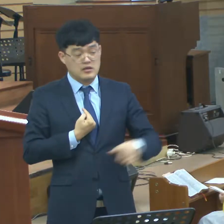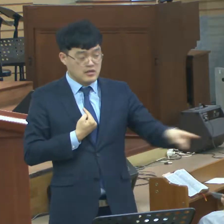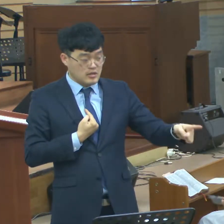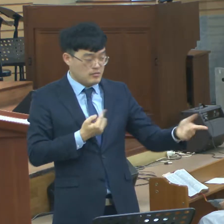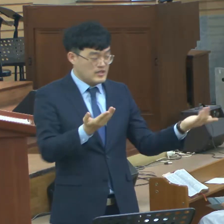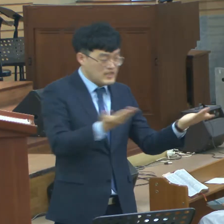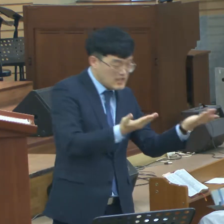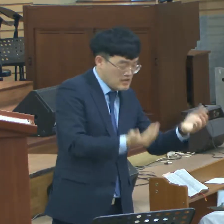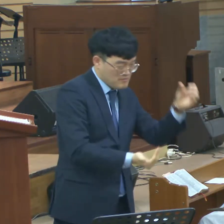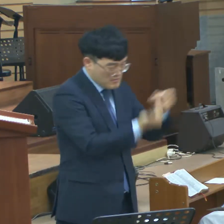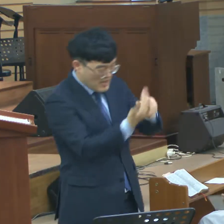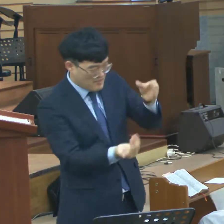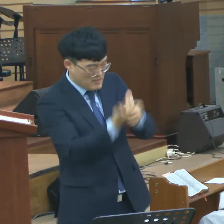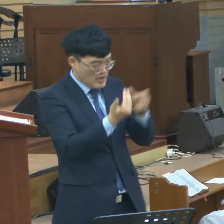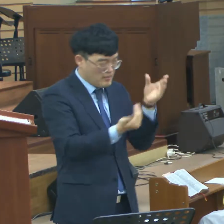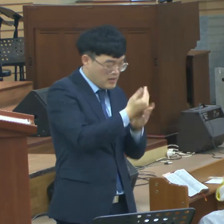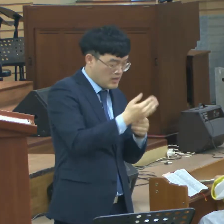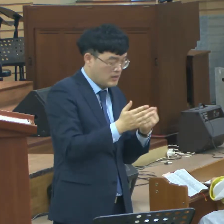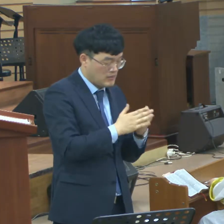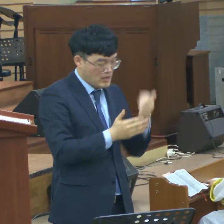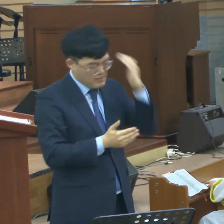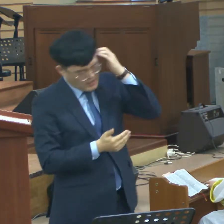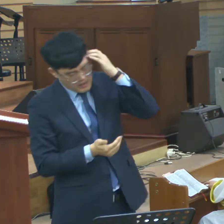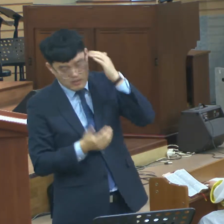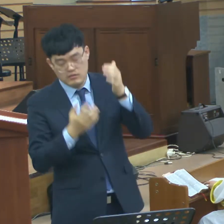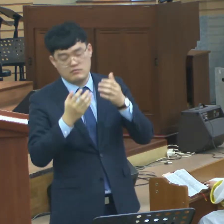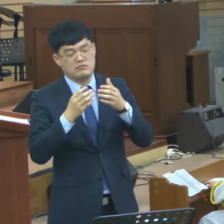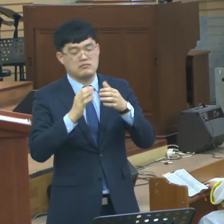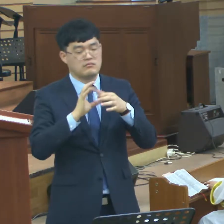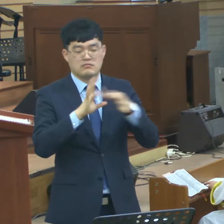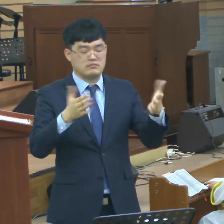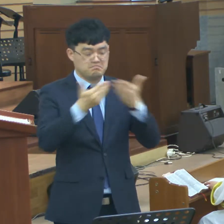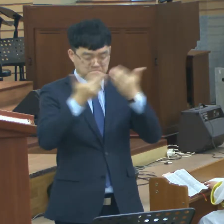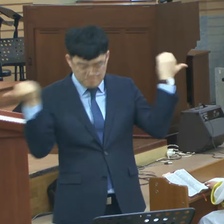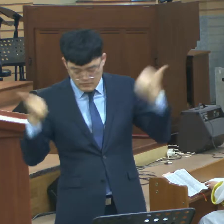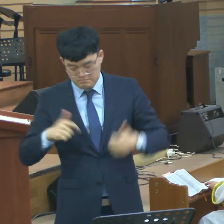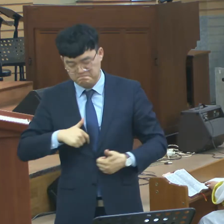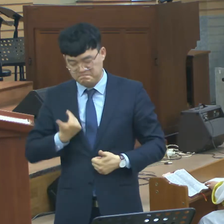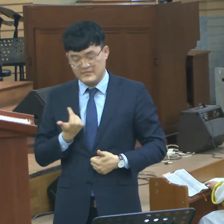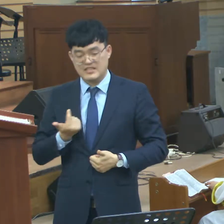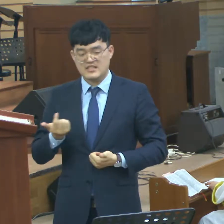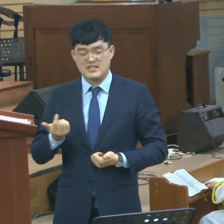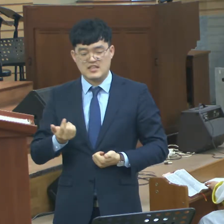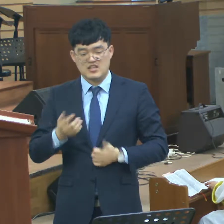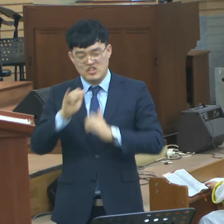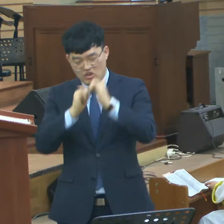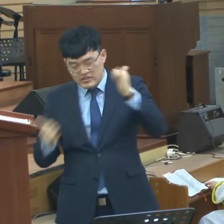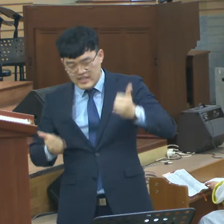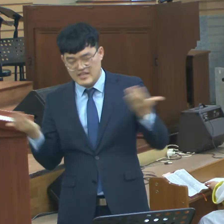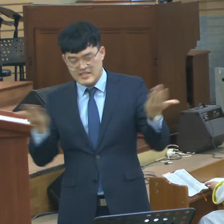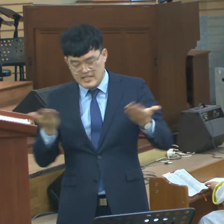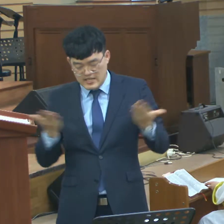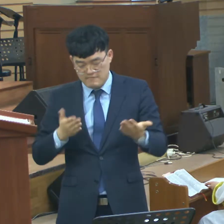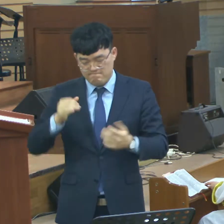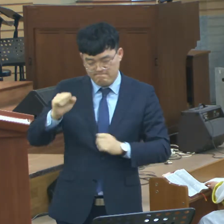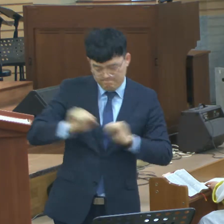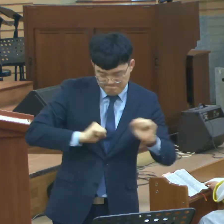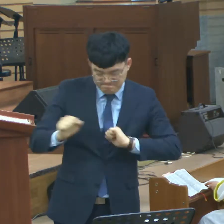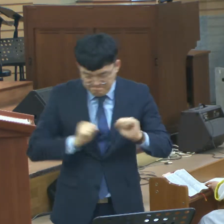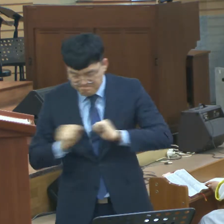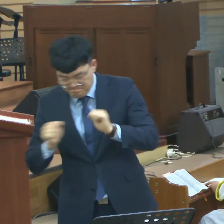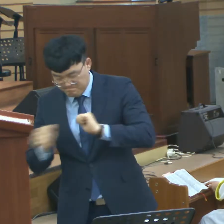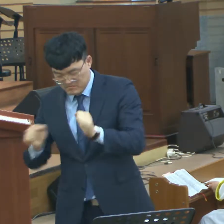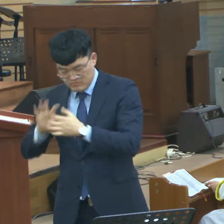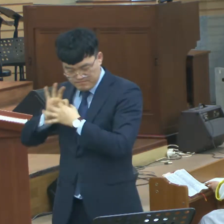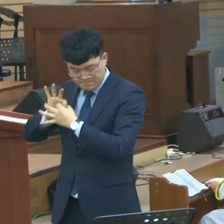점에서 우리와 차이점이 있어요. 우리는 어렵고 힘든 일이면 미리 안다면 안 가죠. 그 길로. 하나님은 가게 하세요. 그리고